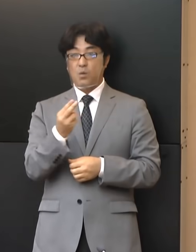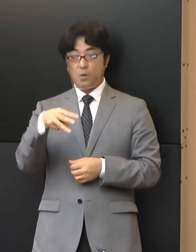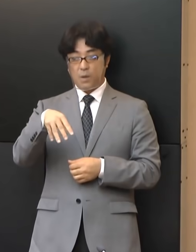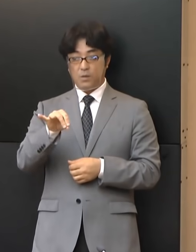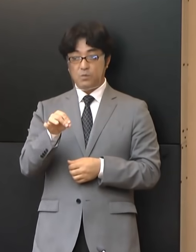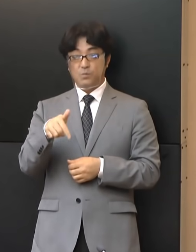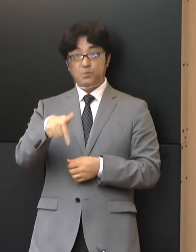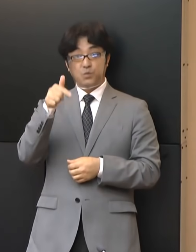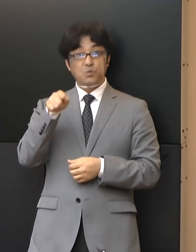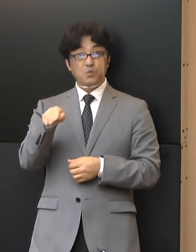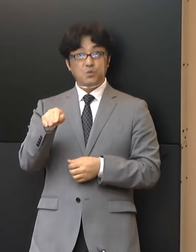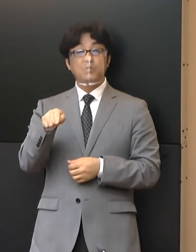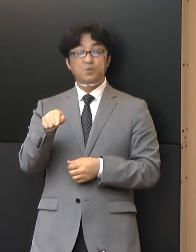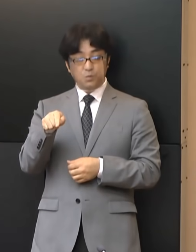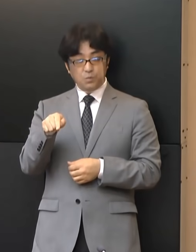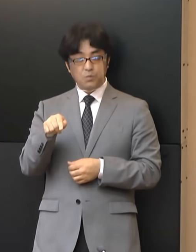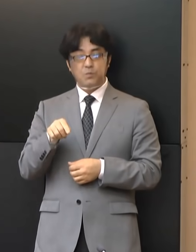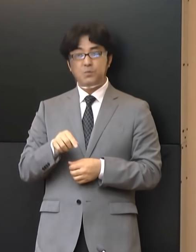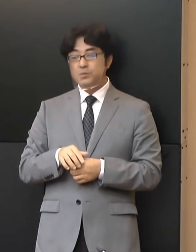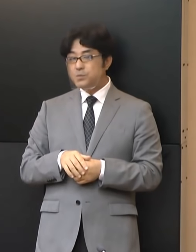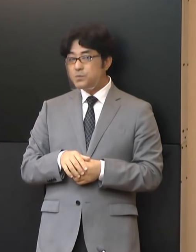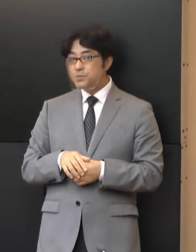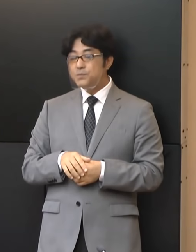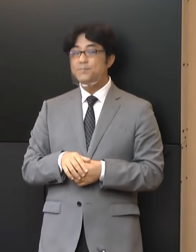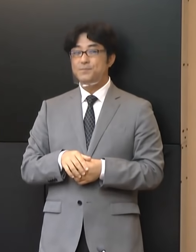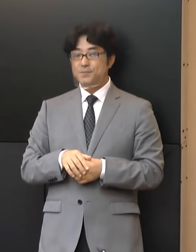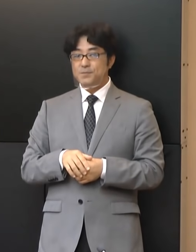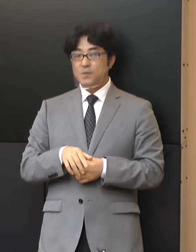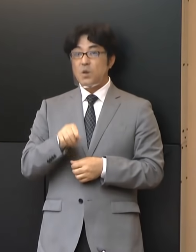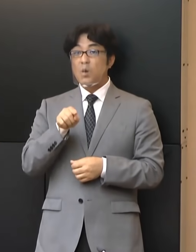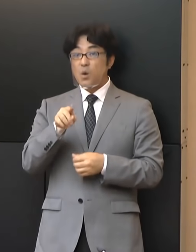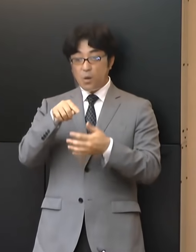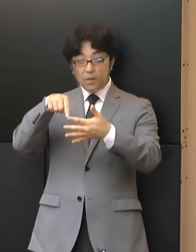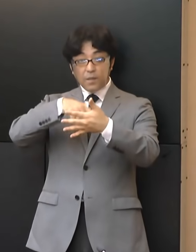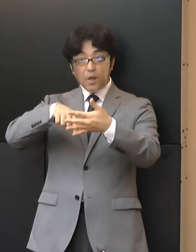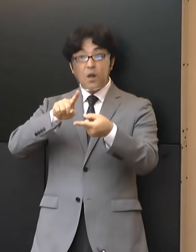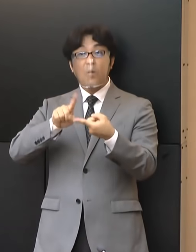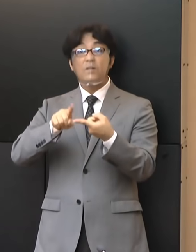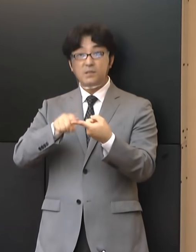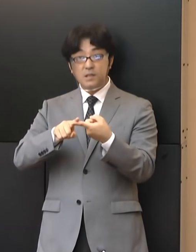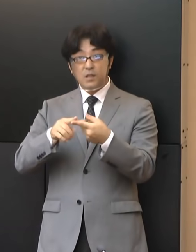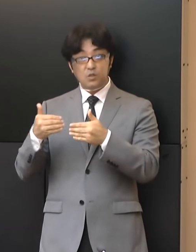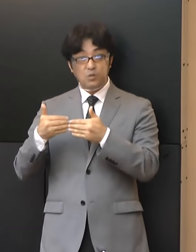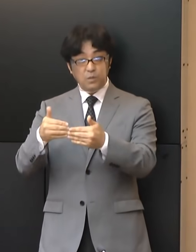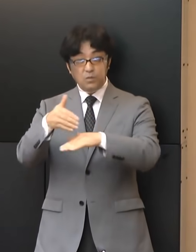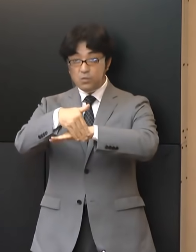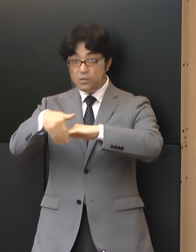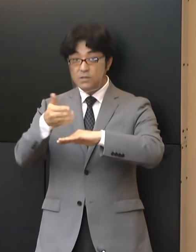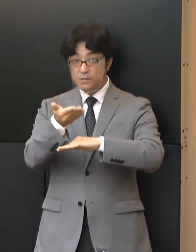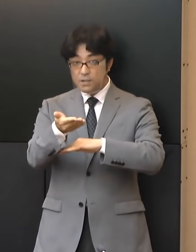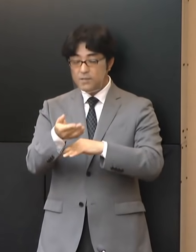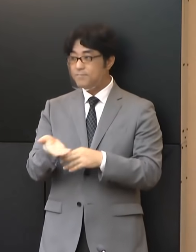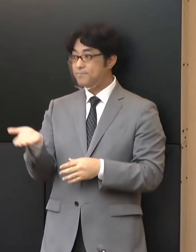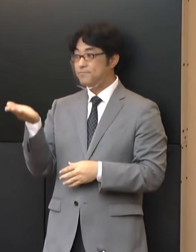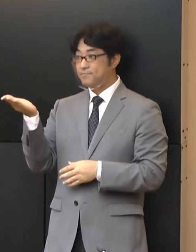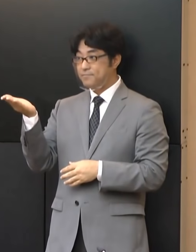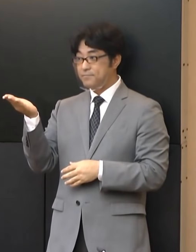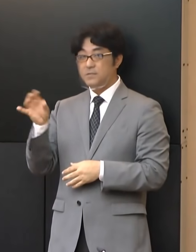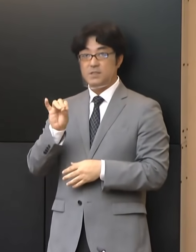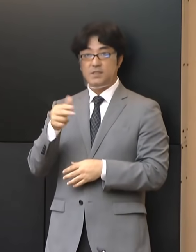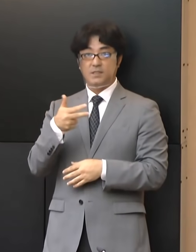口戦略も進めていくということなんですが、このロードマップに基づいて進めるという認識でよろしいでしょうか。 はい、基本的